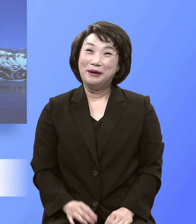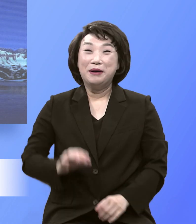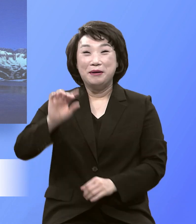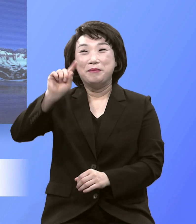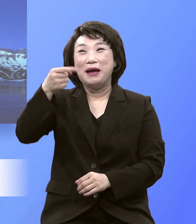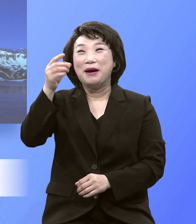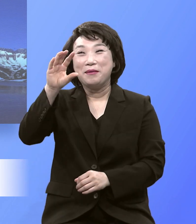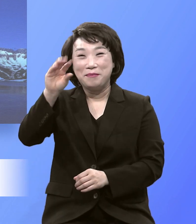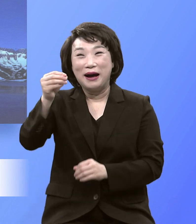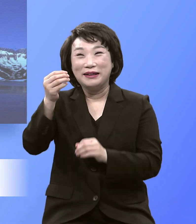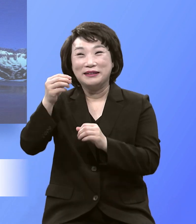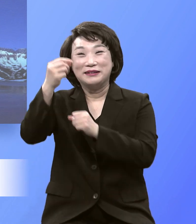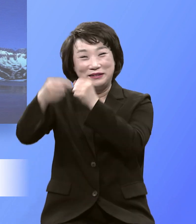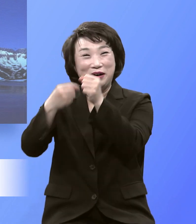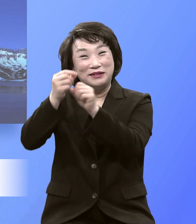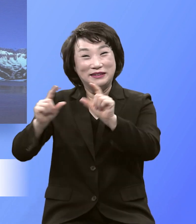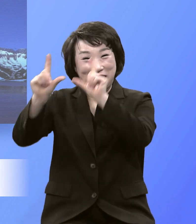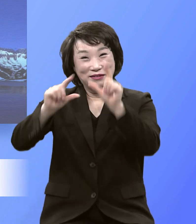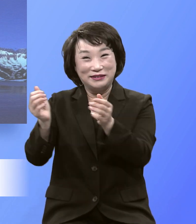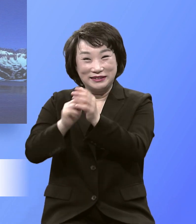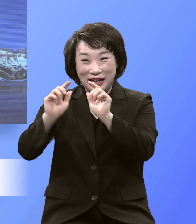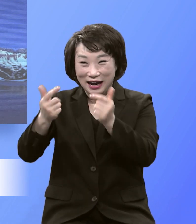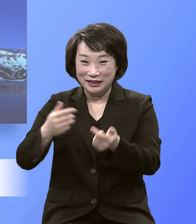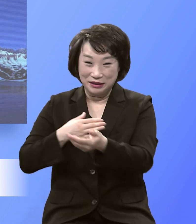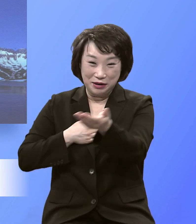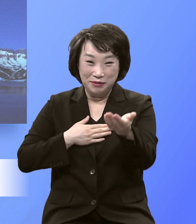100만 년 살다 끝나는 것이 아니고